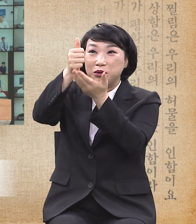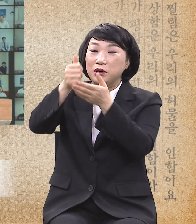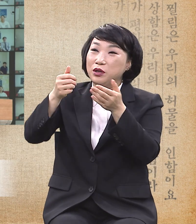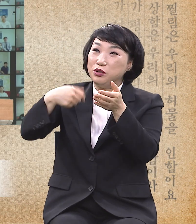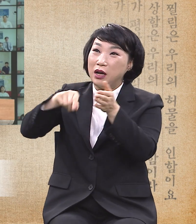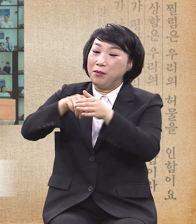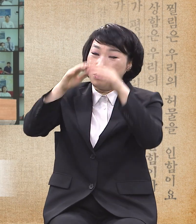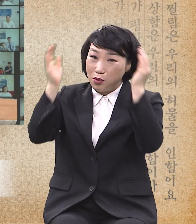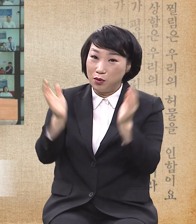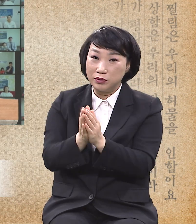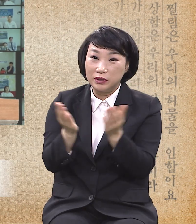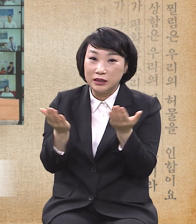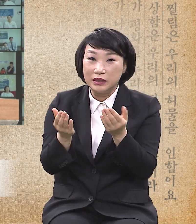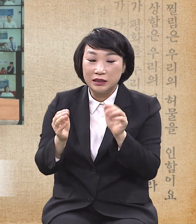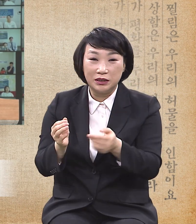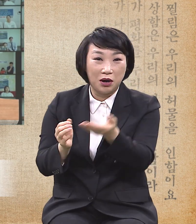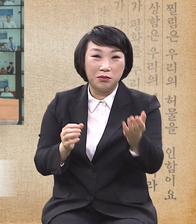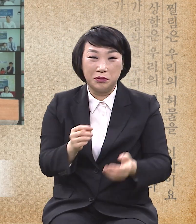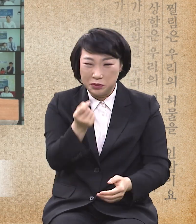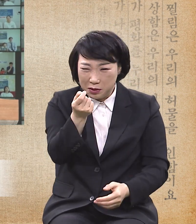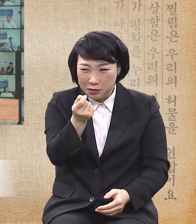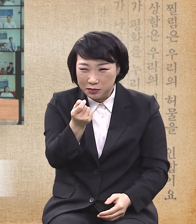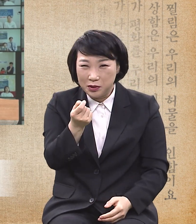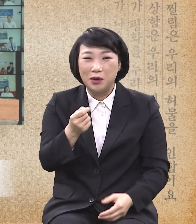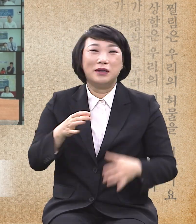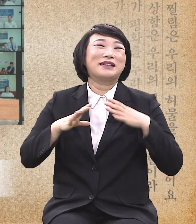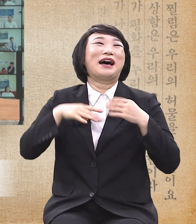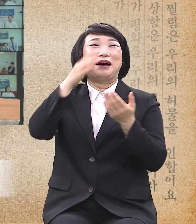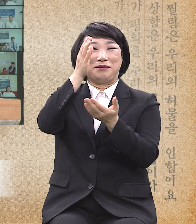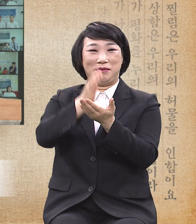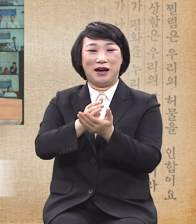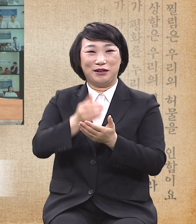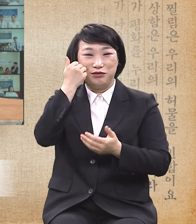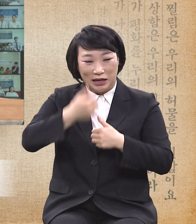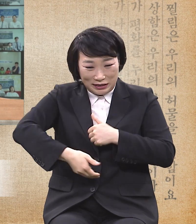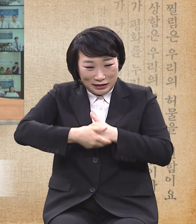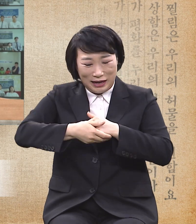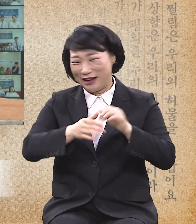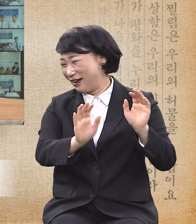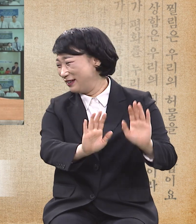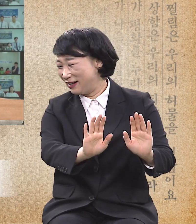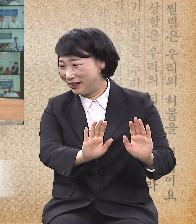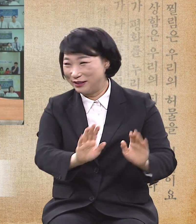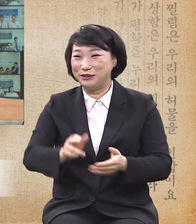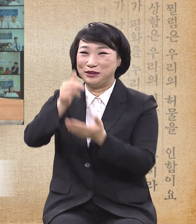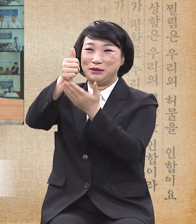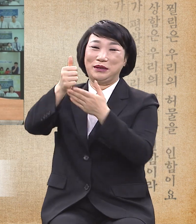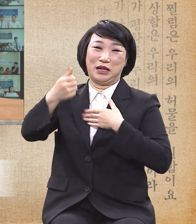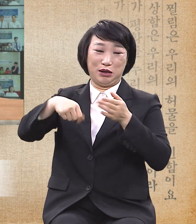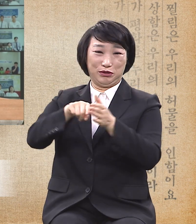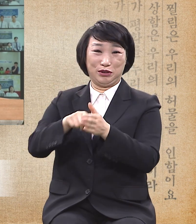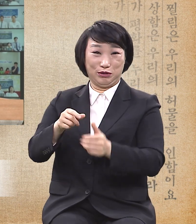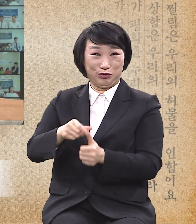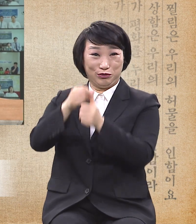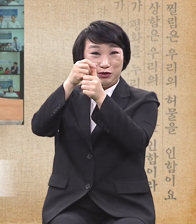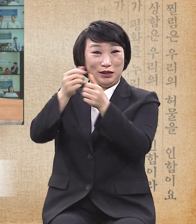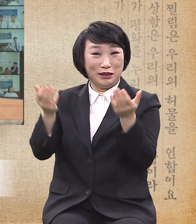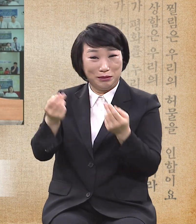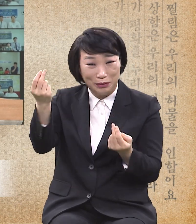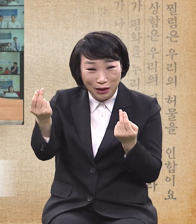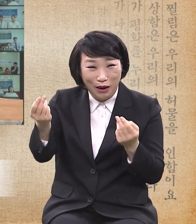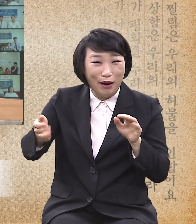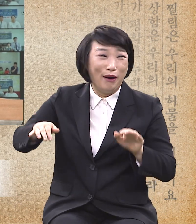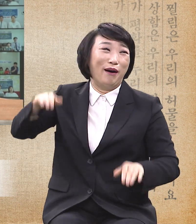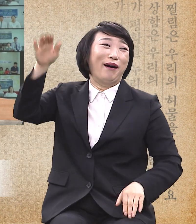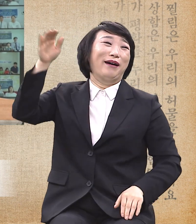모든 것들은 입 밖에도 내지 말고 누가 칭찬하거든 주님이 나 위해서 구원한 것에